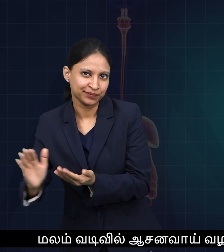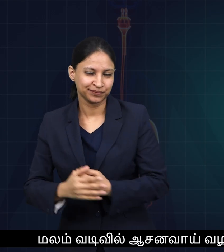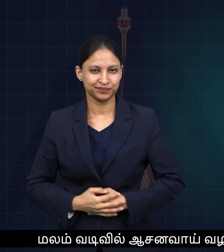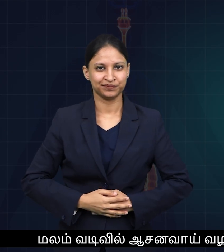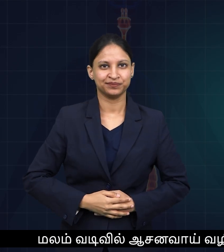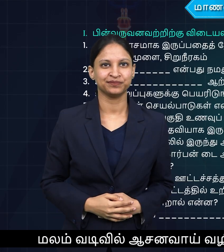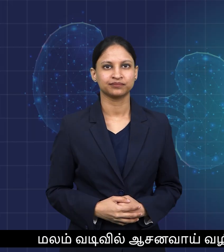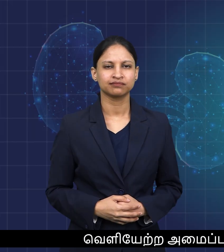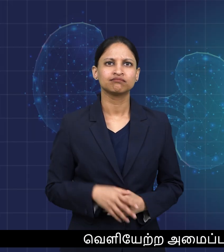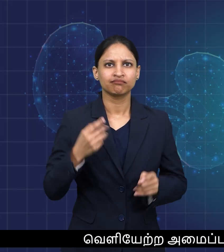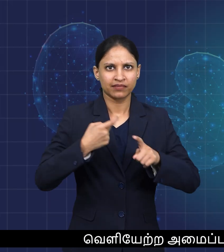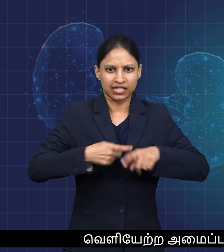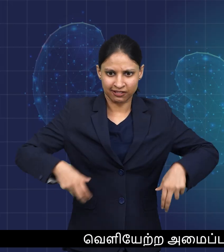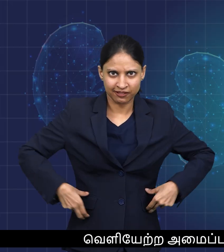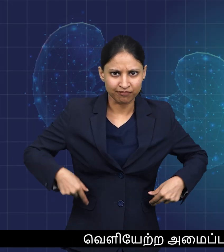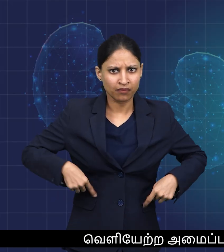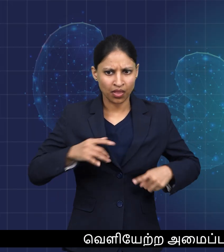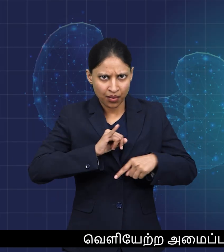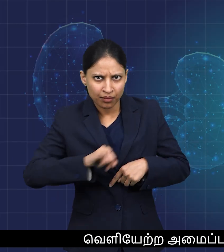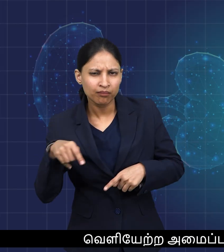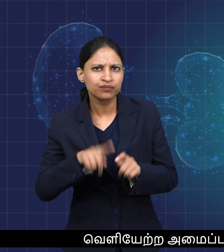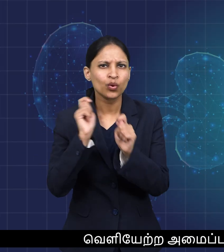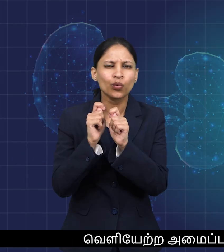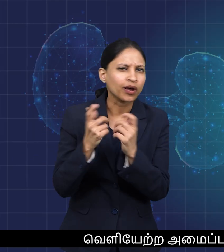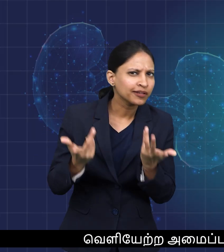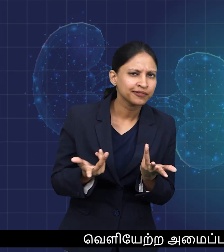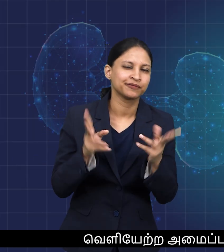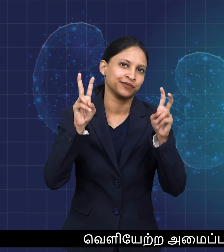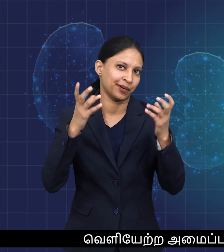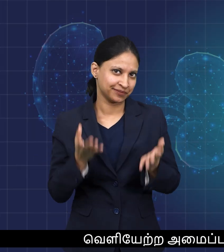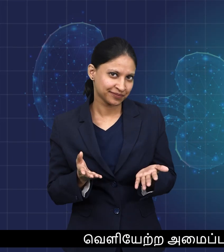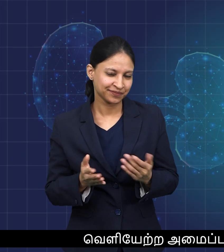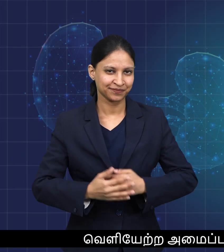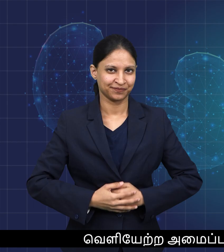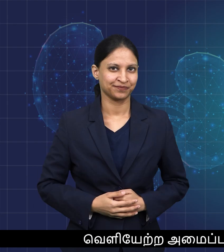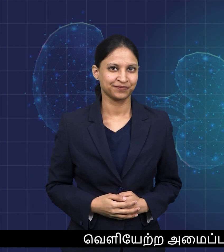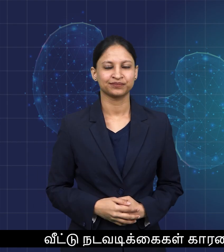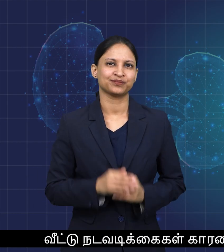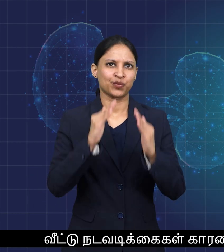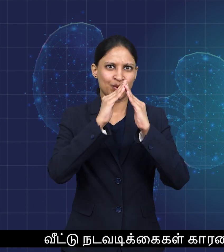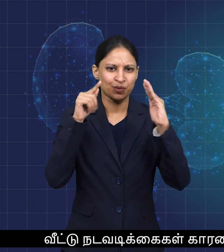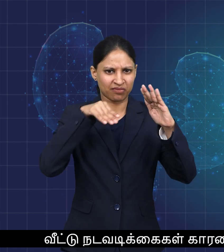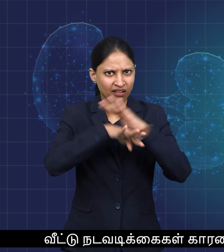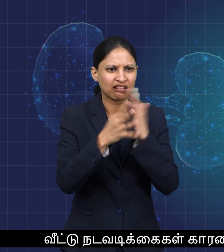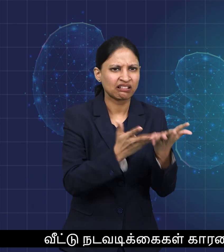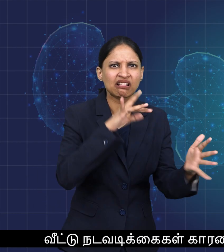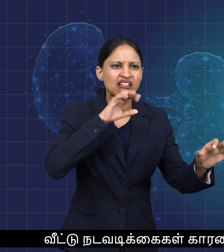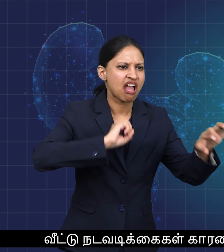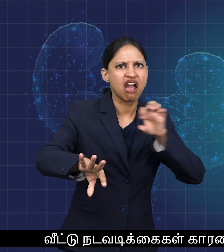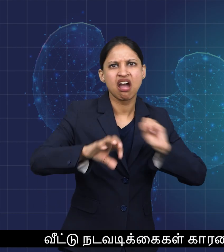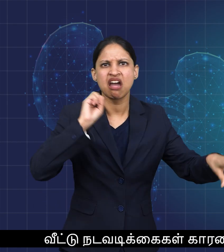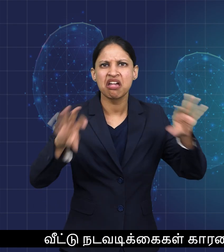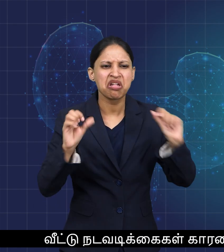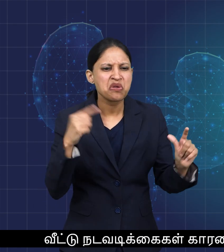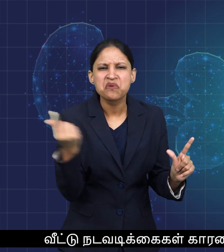வெளியேறுகிறது. வெளியேற்ற அமைப்பு மற்றும் அதன் செயல்பாடுகள். வீட்டு நடவடிக்கைகள்